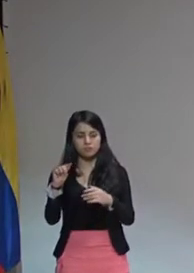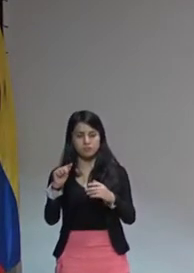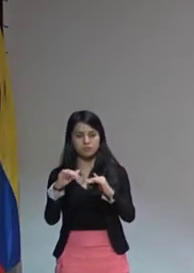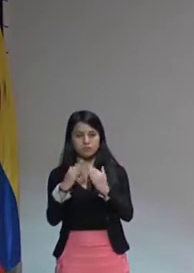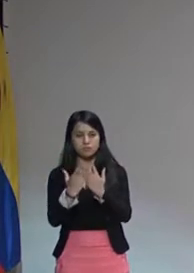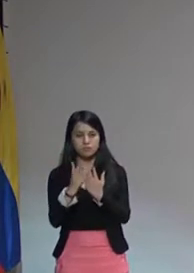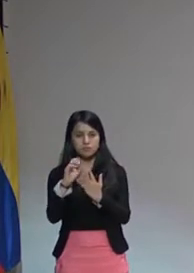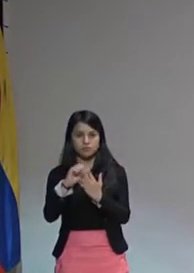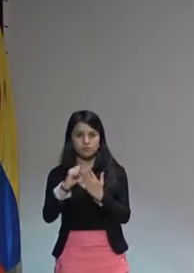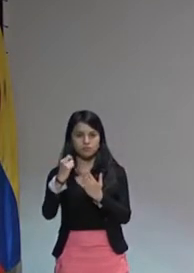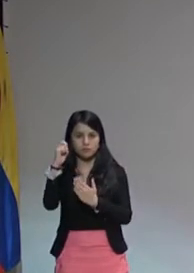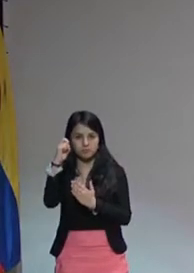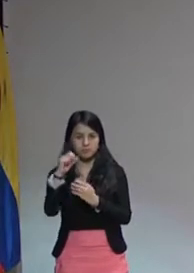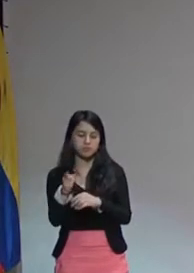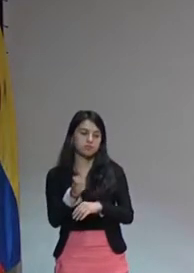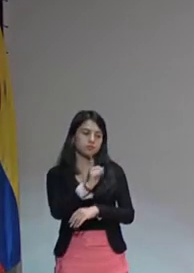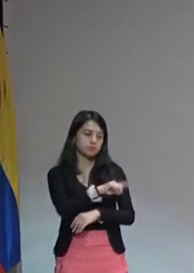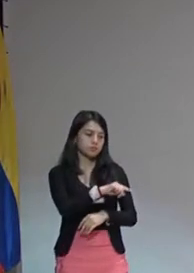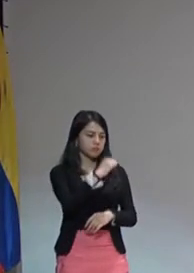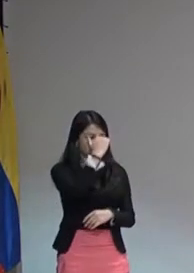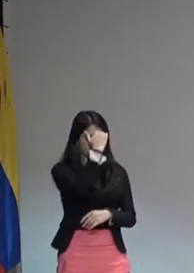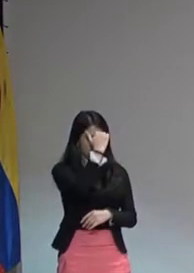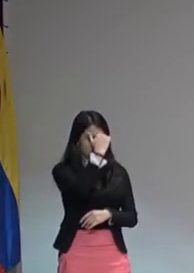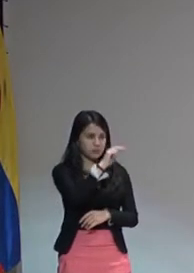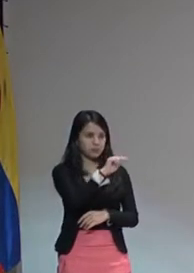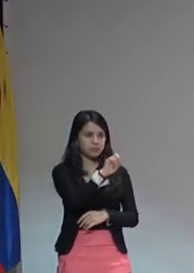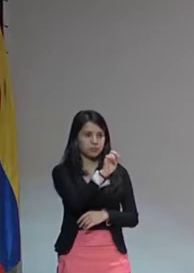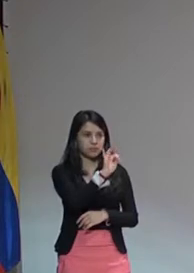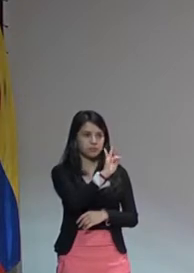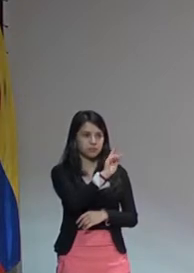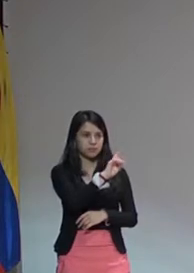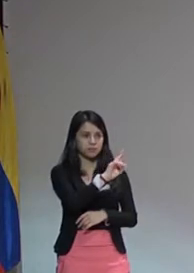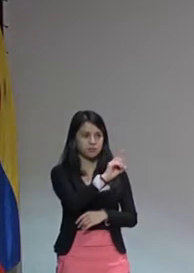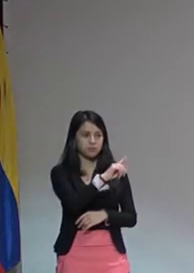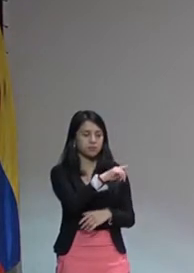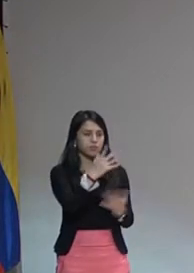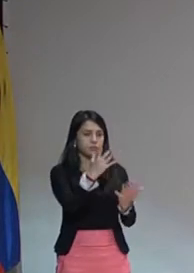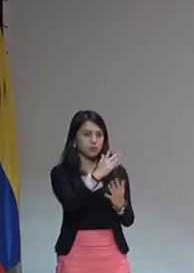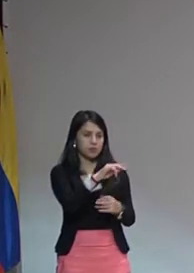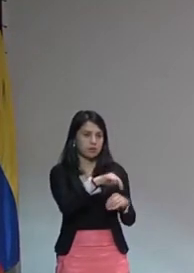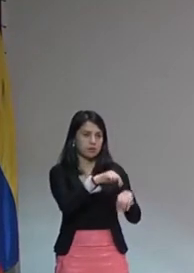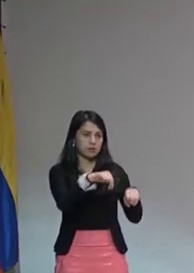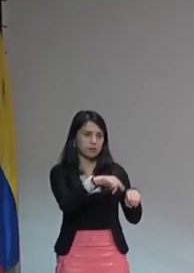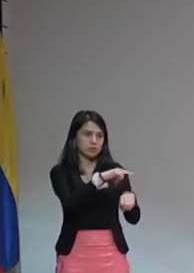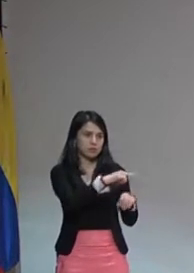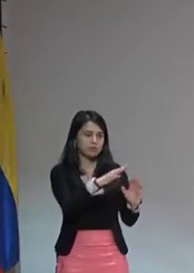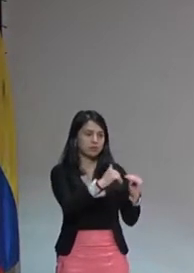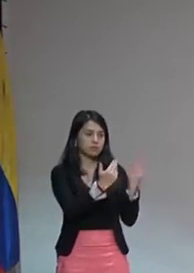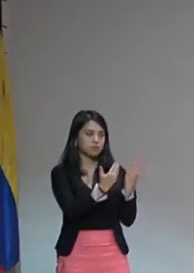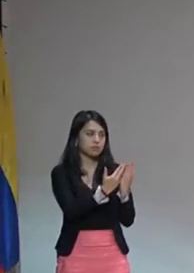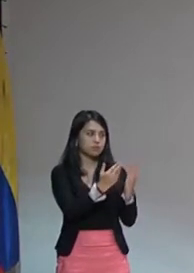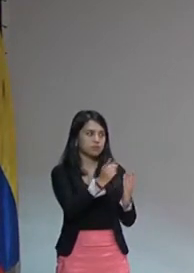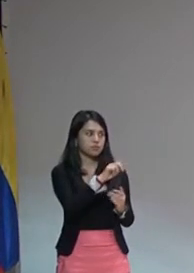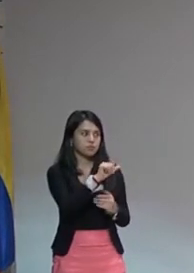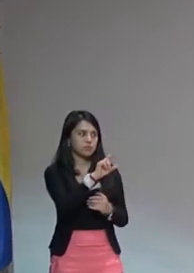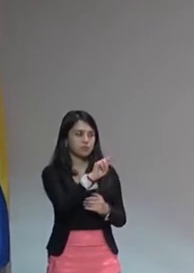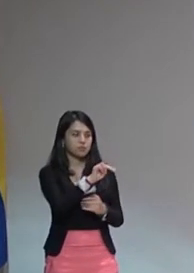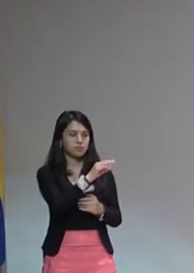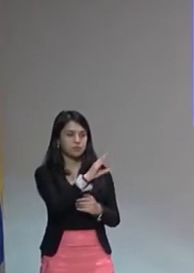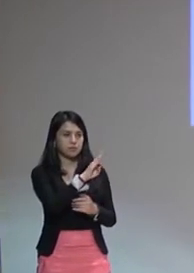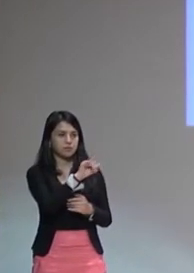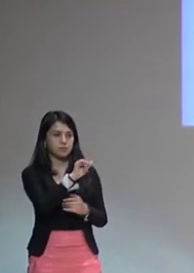y al profesor Néstor Muñoz, de la Florida en Nariño, de la institución educativa San